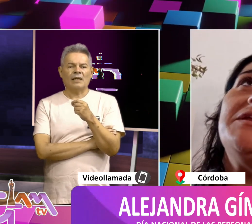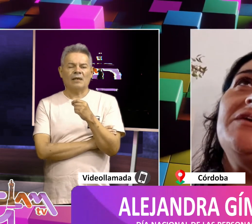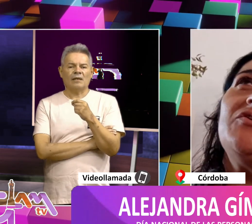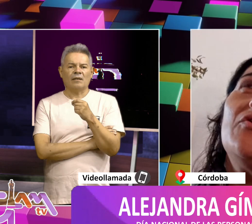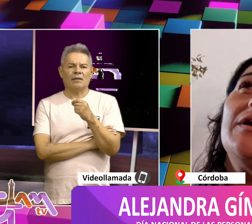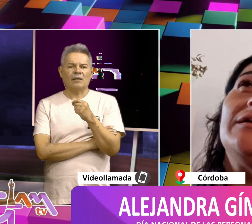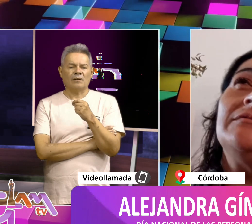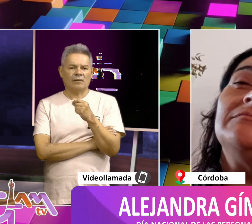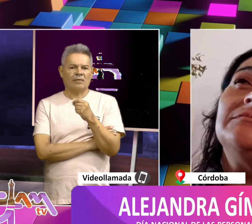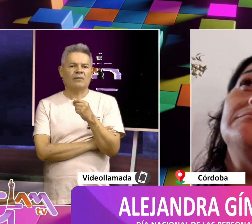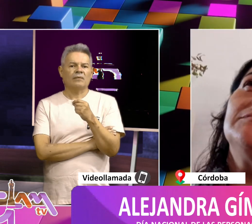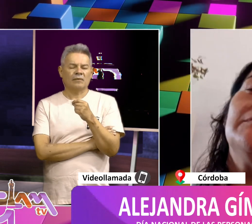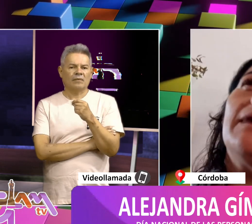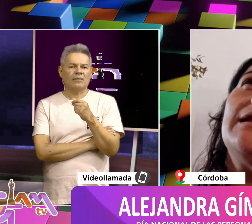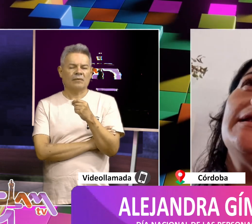Mi niño